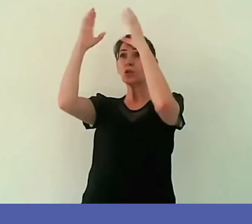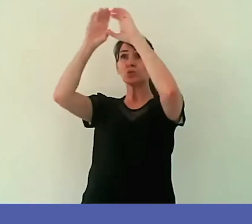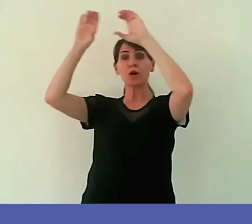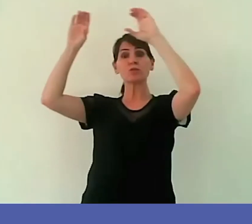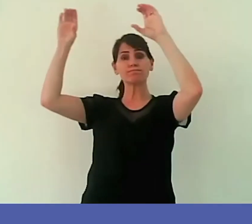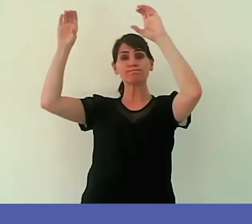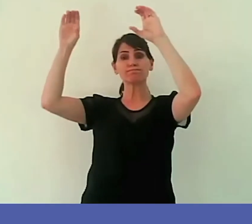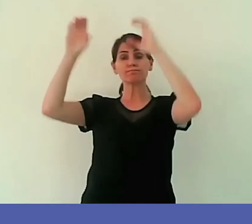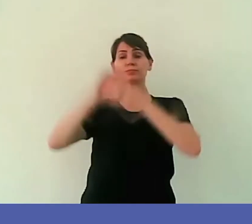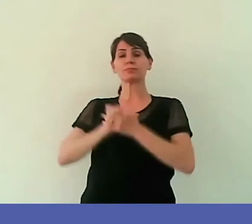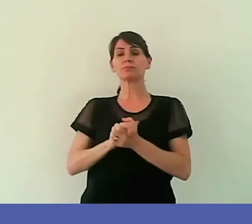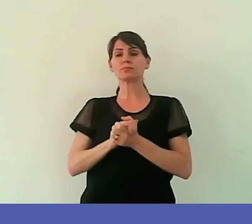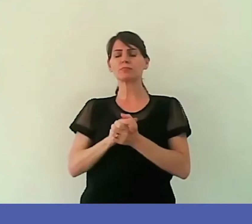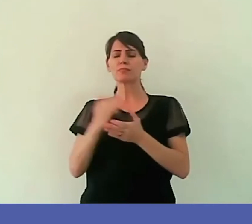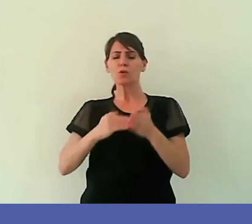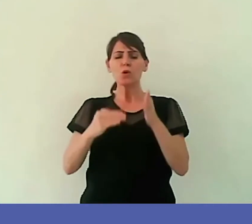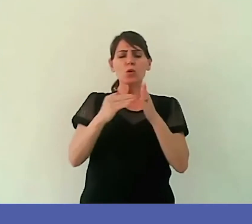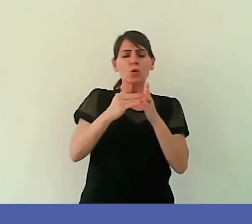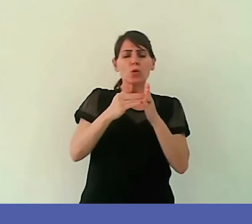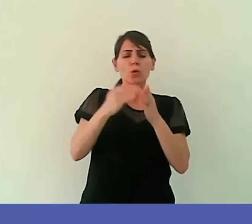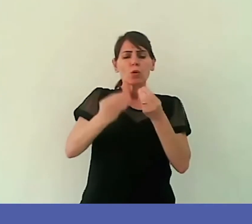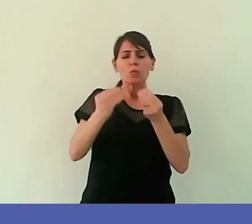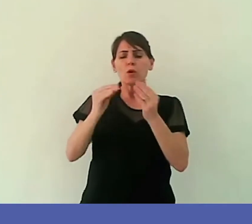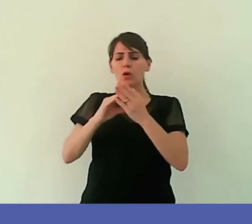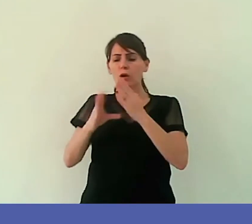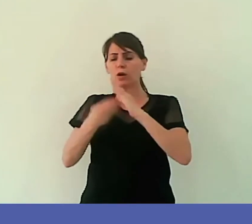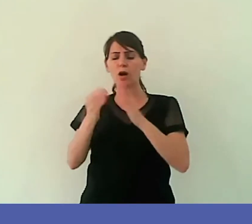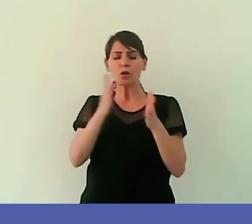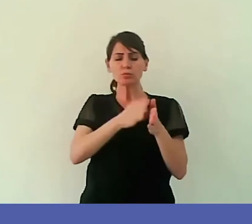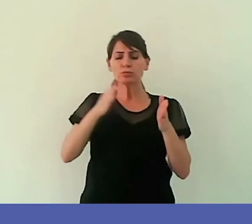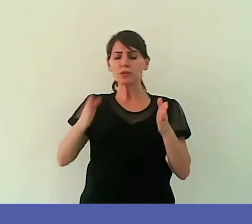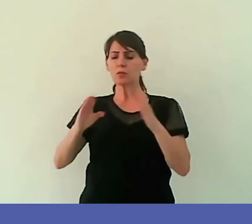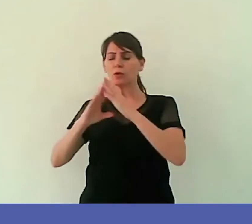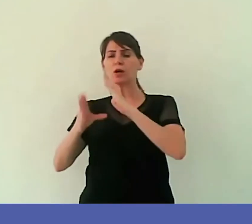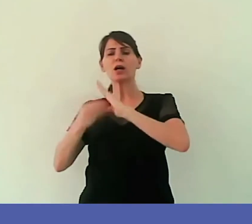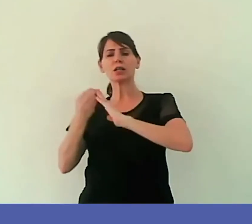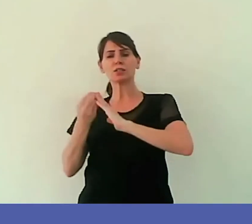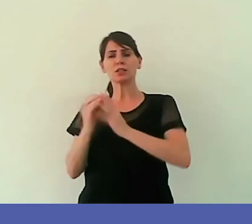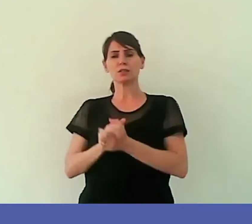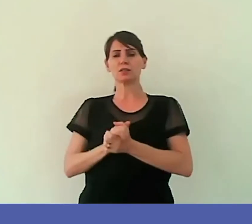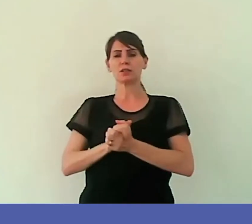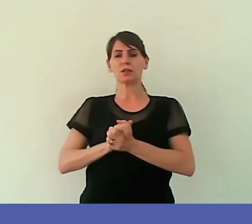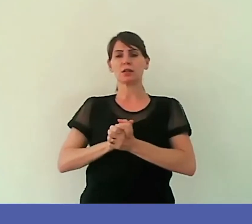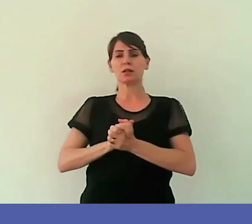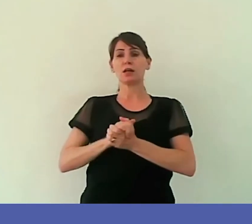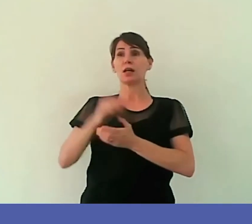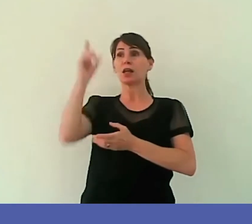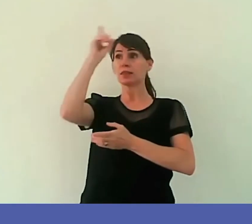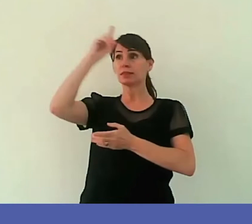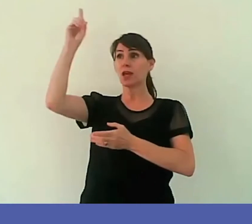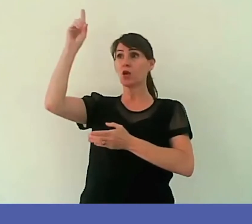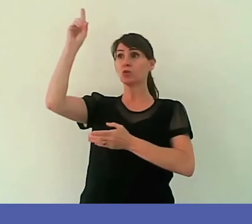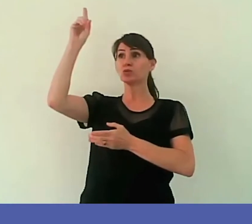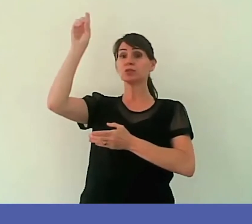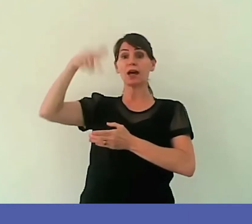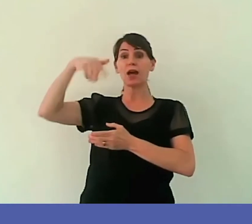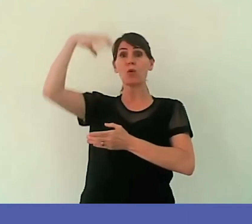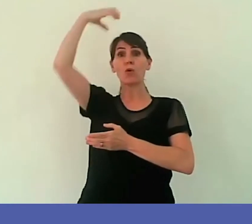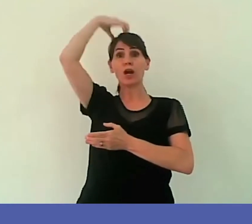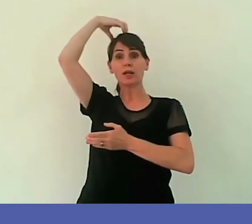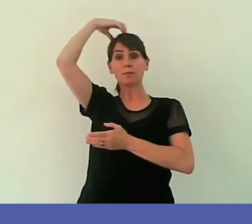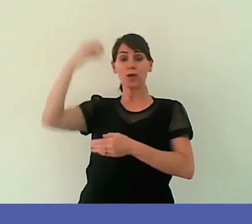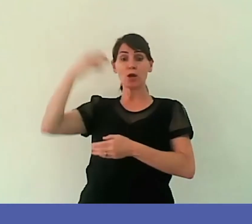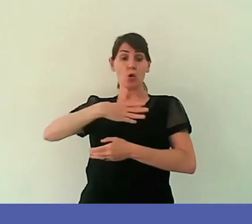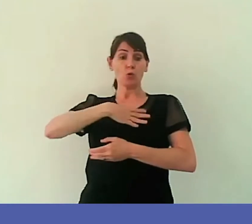delimita a era da igreja. O rei é Deus e o filho é Cristo. As bodas de seu filho